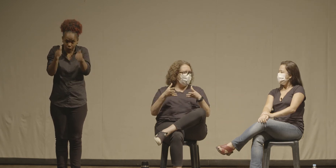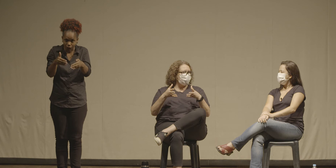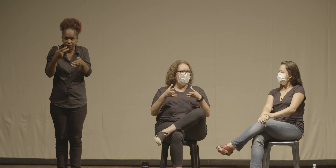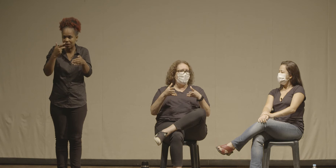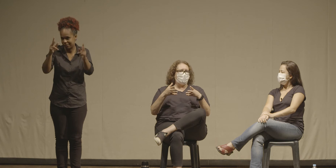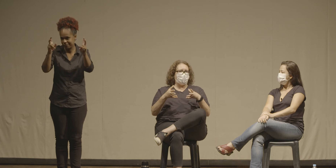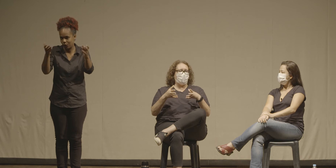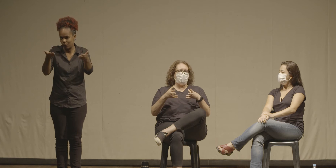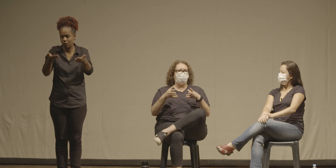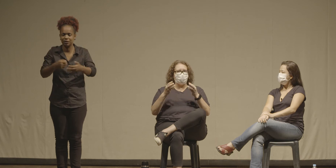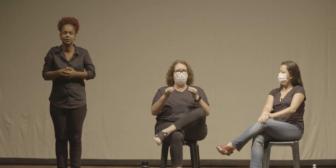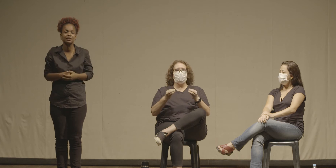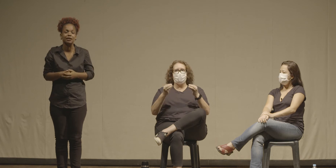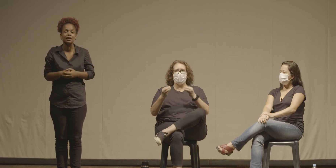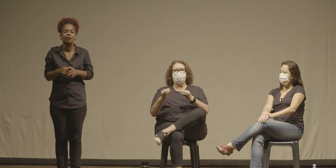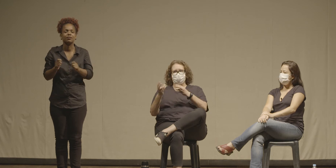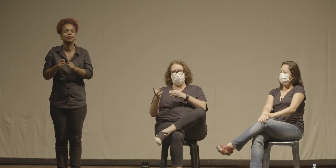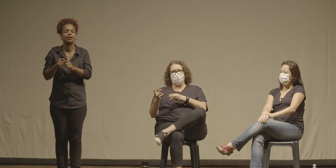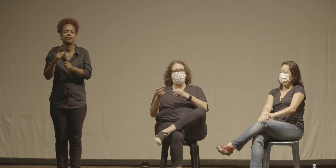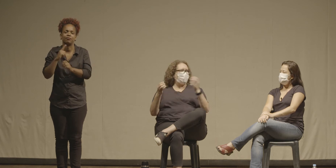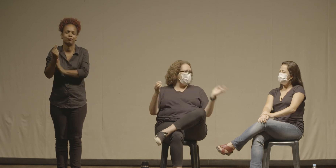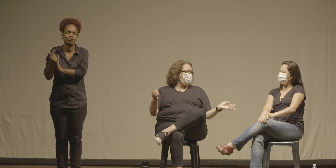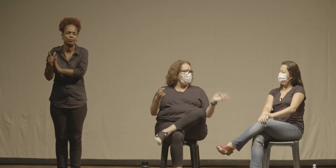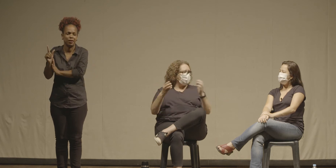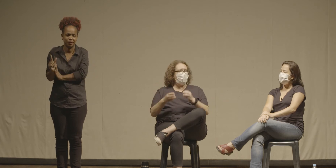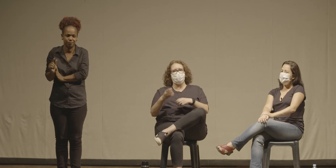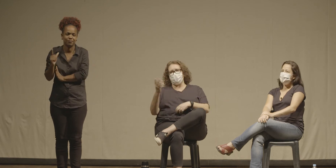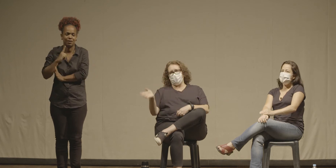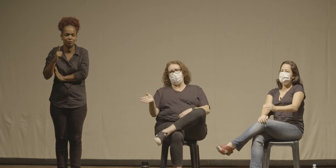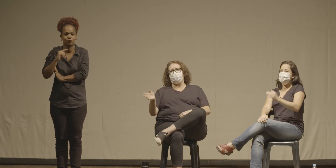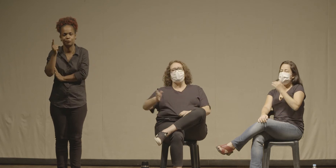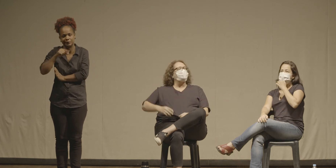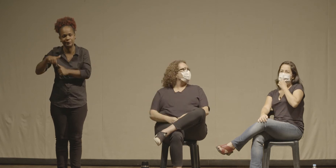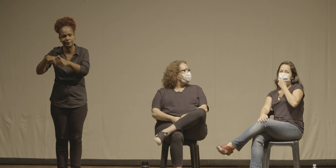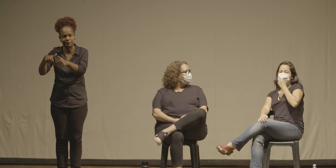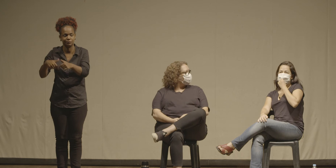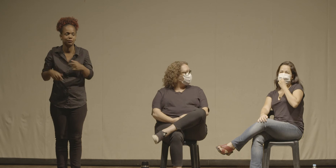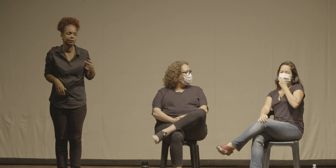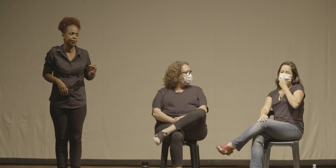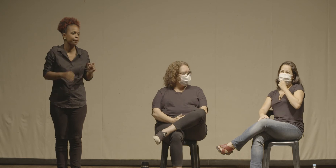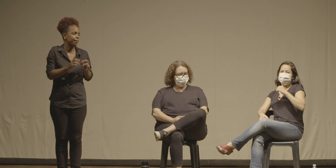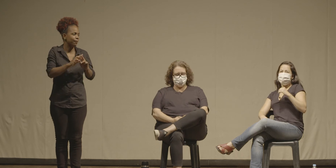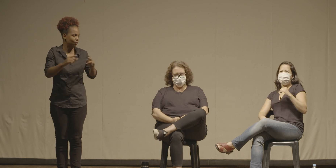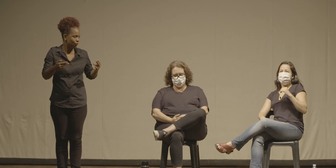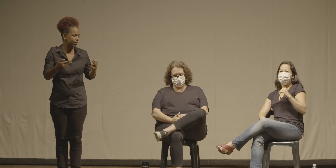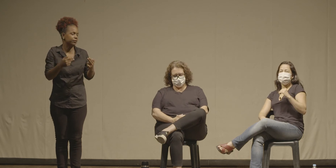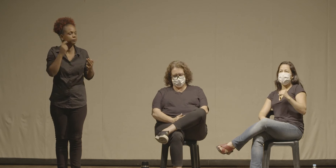falar hoje, que é fazer com baixo orçamento, realizar com baixo orçamento. E tem uma coisa que,